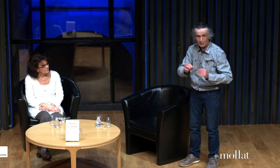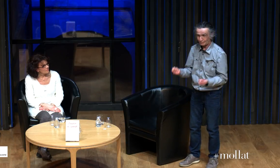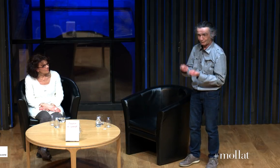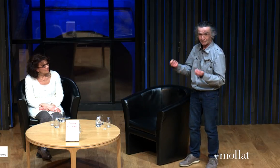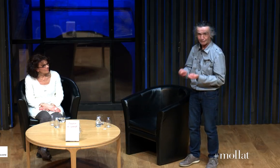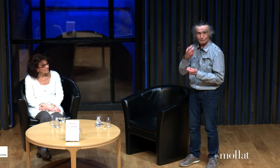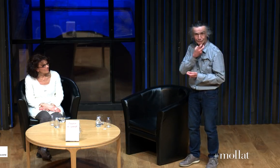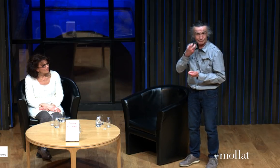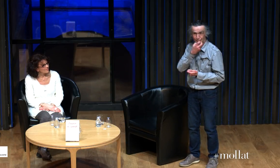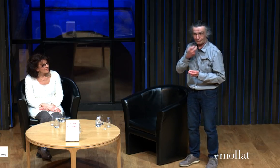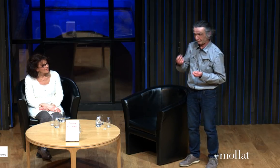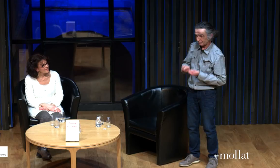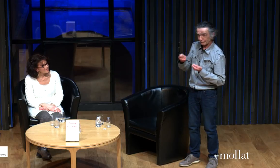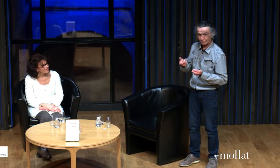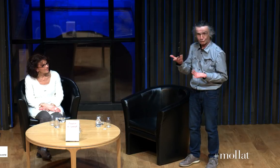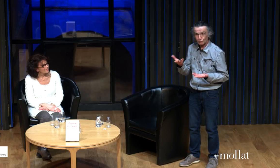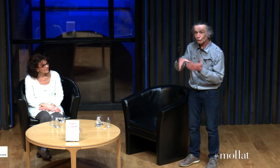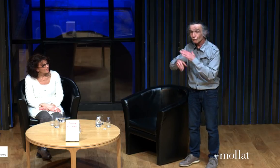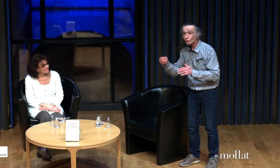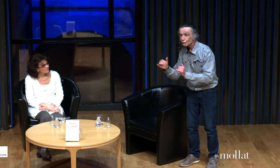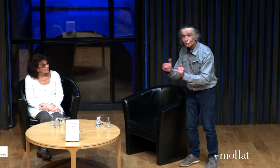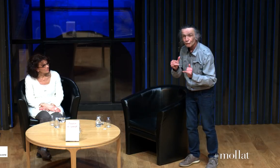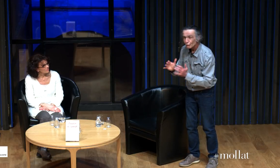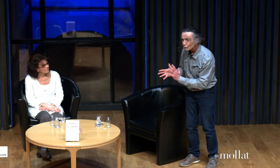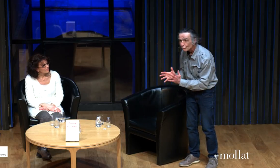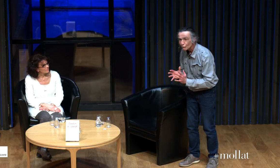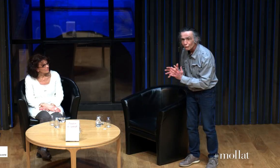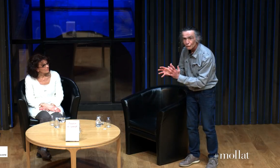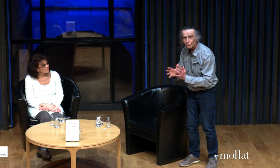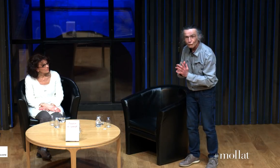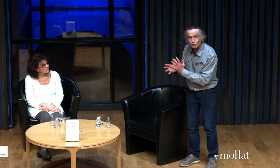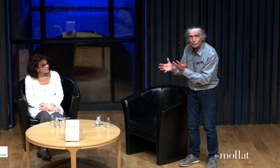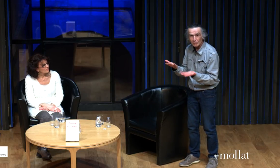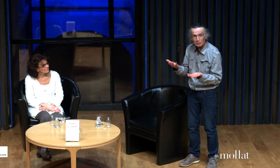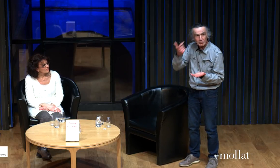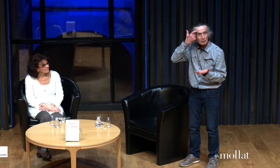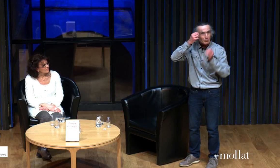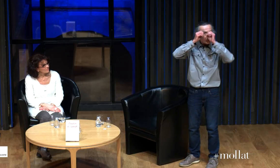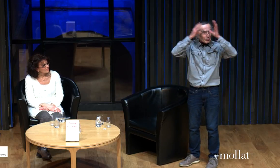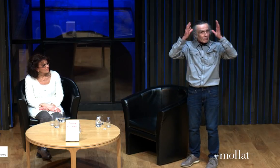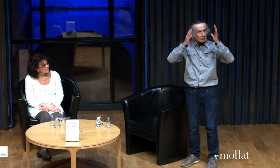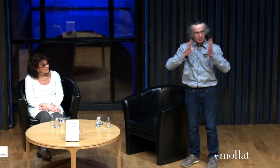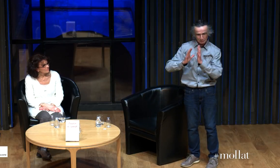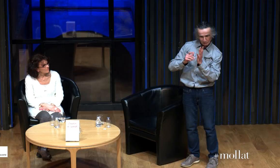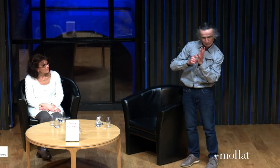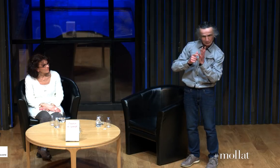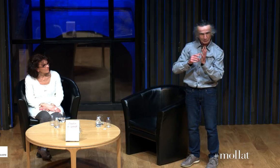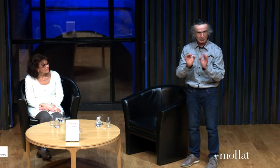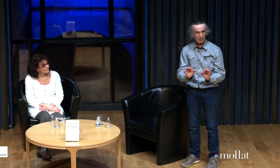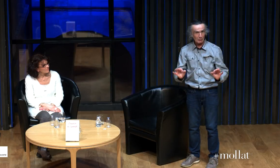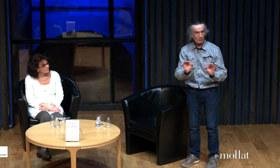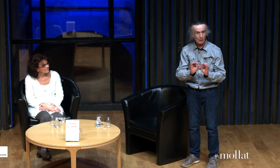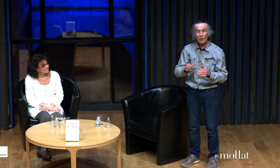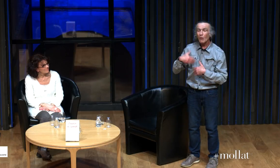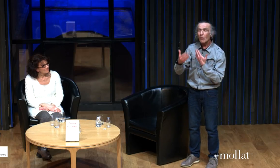cours n'étaient pas du tout proposés en langue des signes, c'était 100% oralisme. Alors en cours de récré, il y avait un petit peu de langue des signes, mais lui-même,